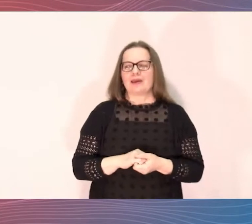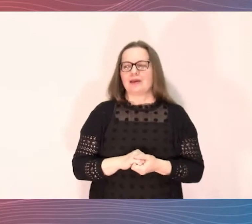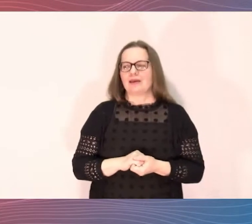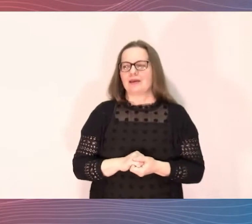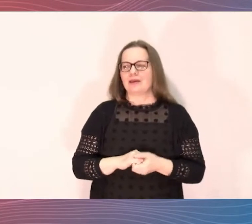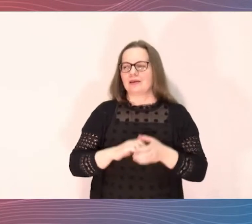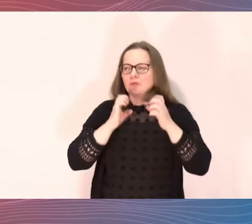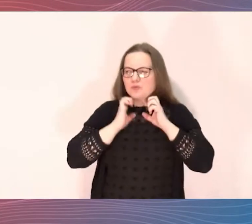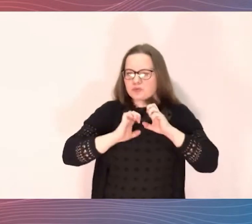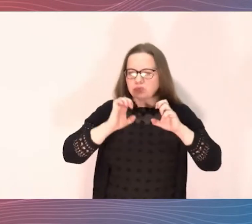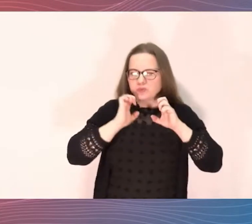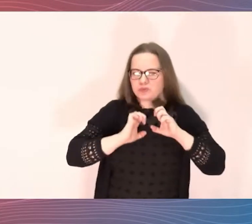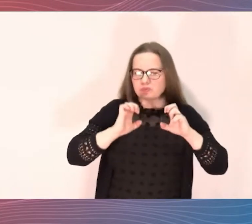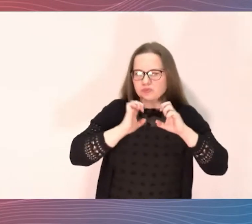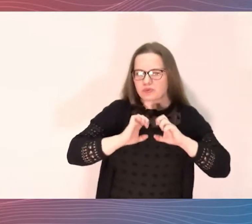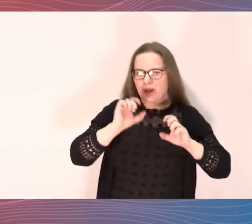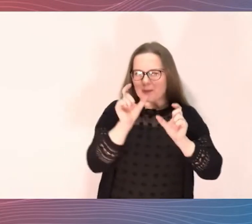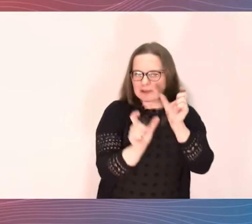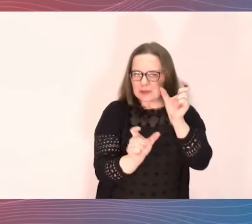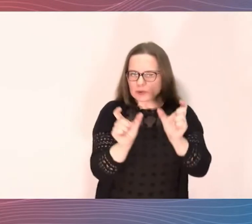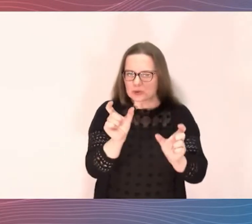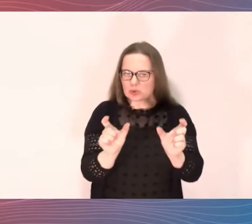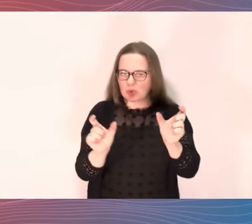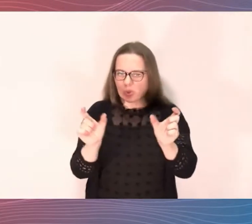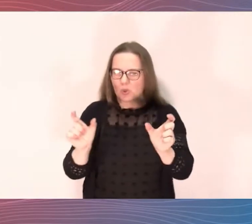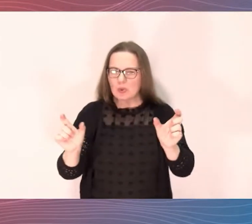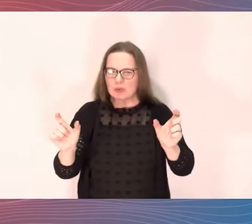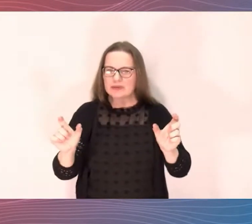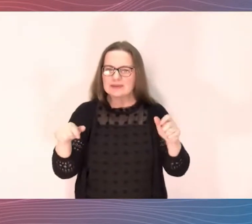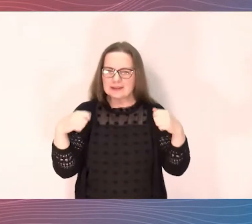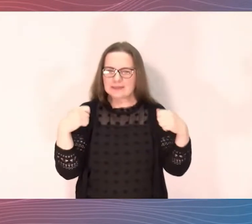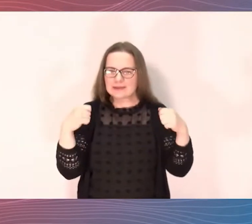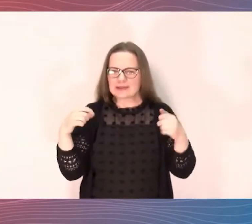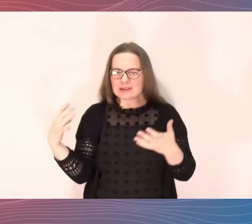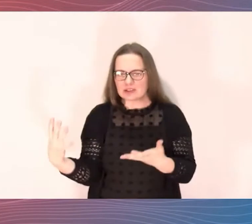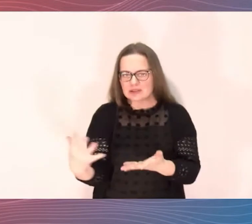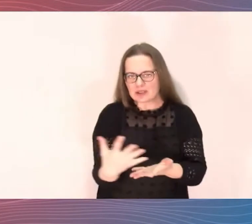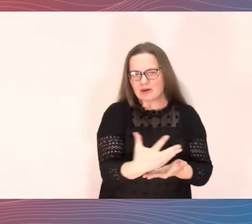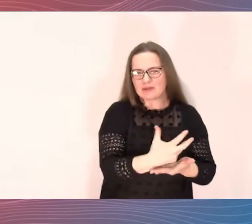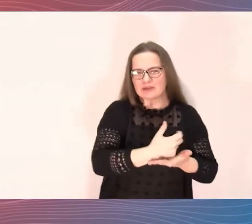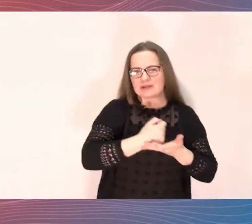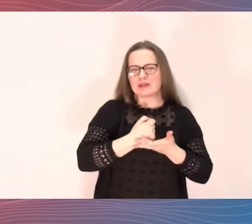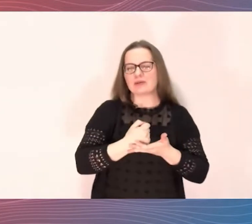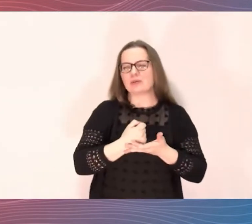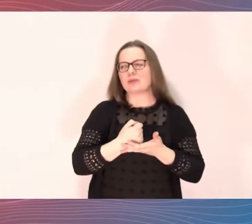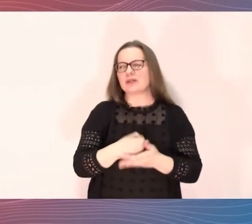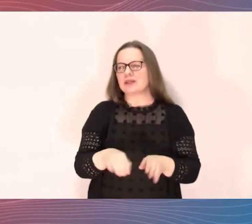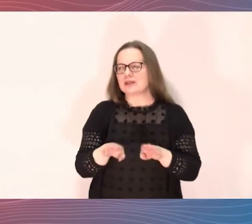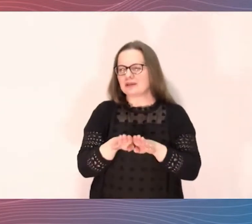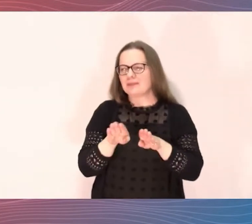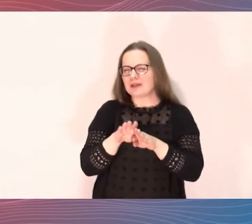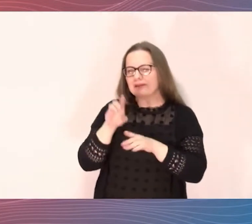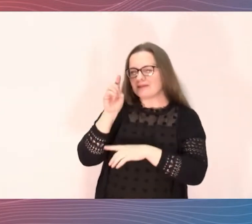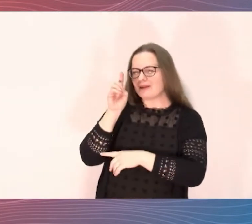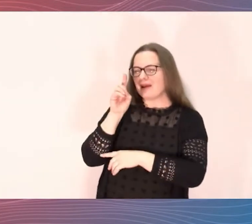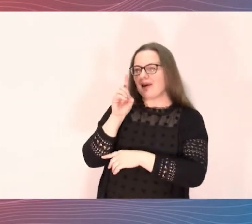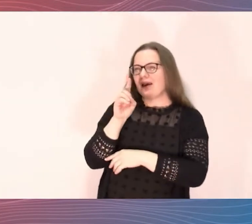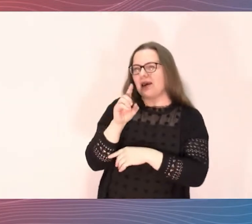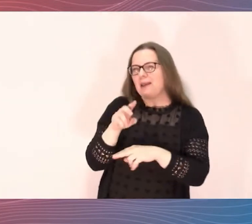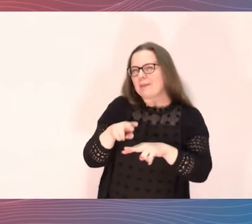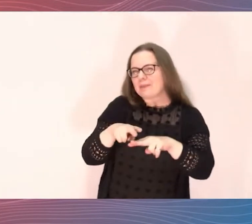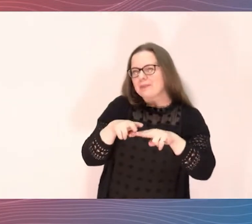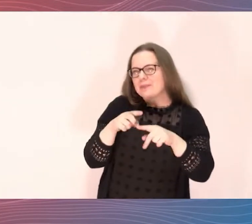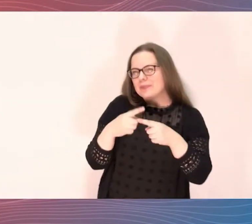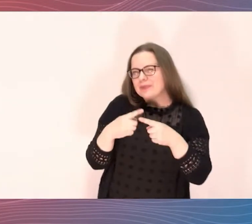está encoberto, nos quais o Deus desse século cegou o entendimento